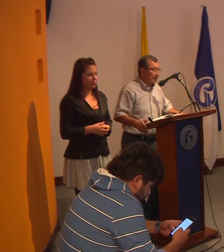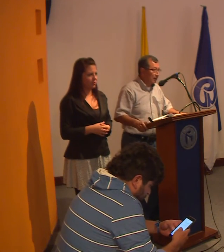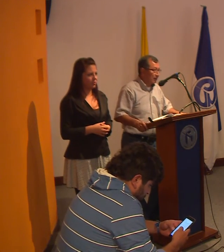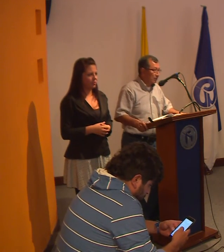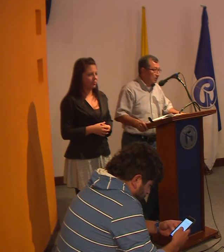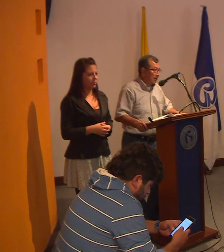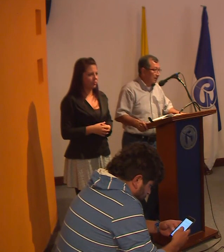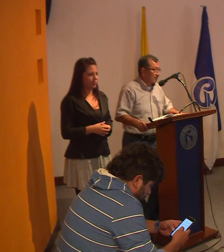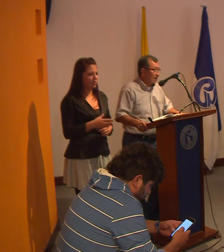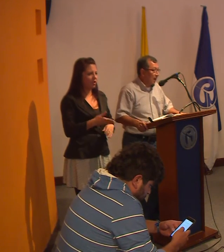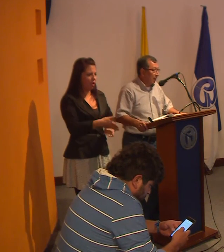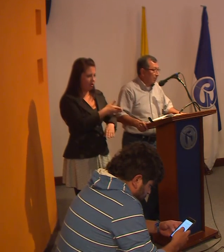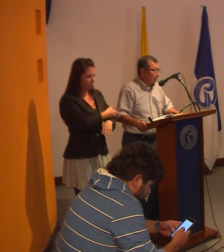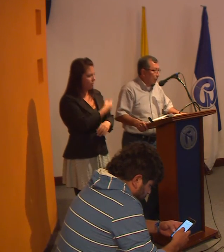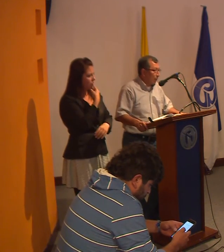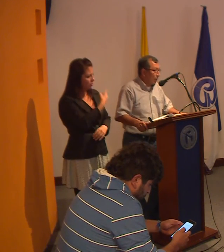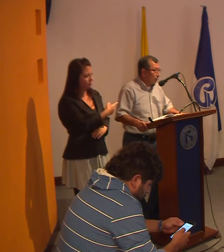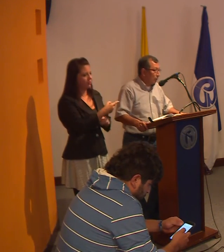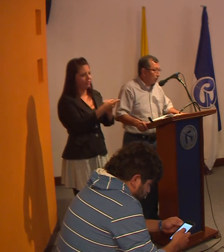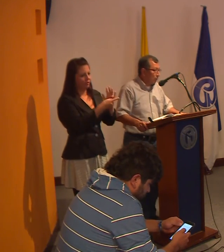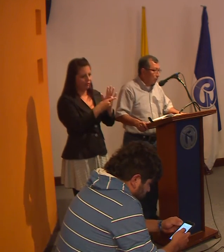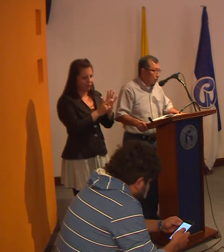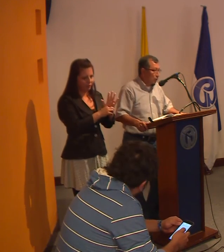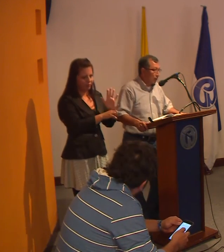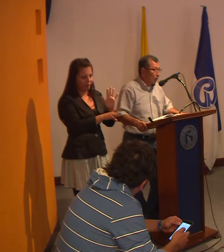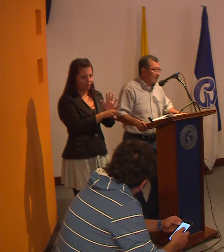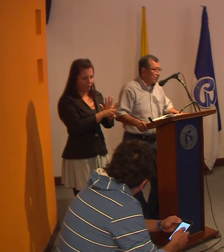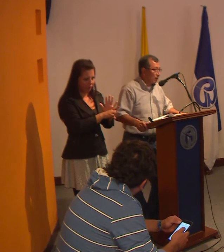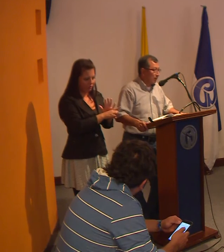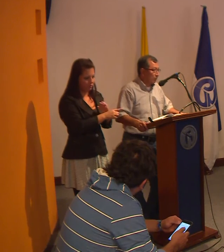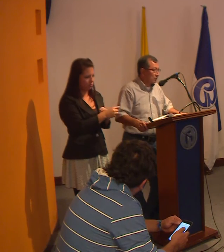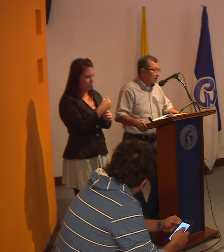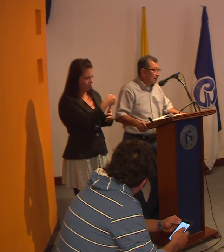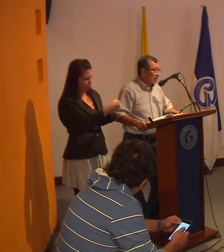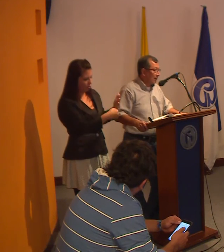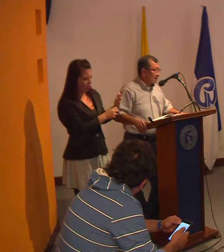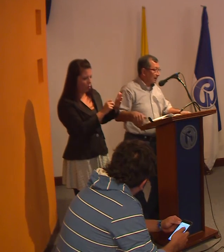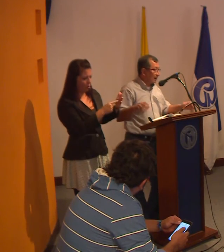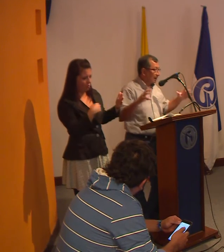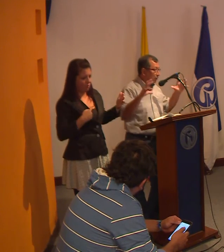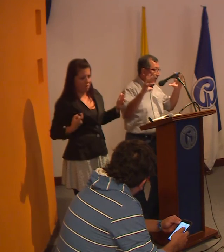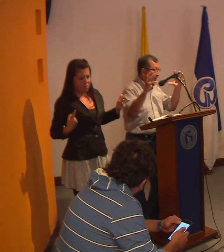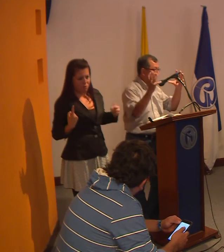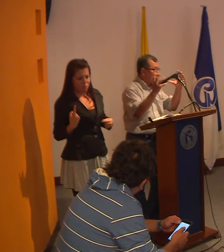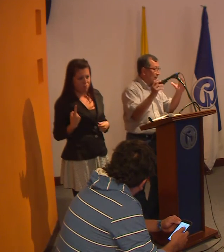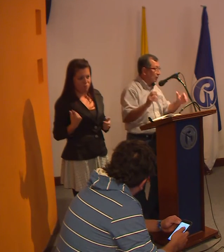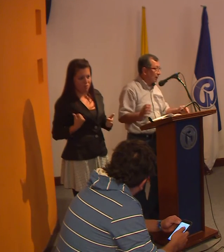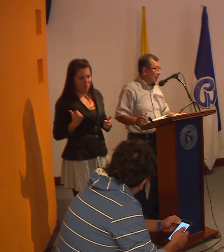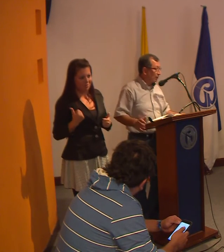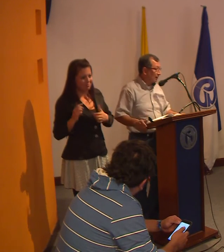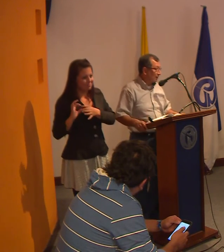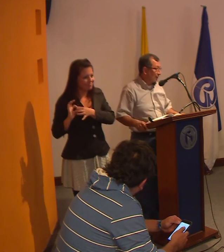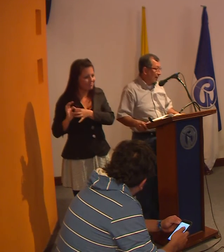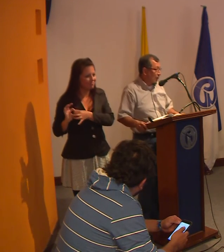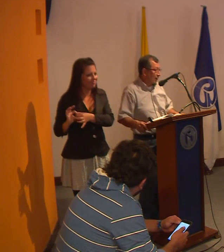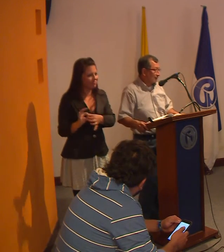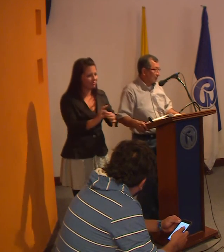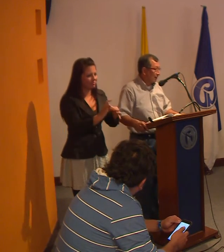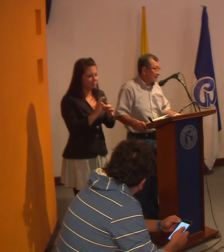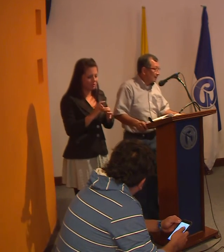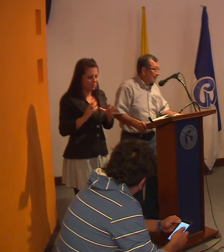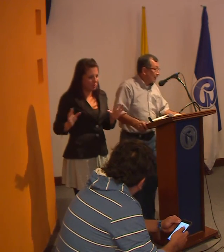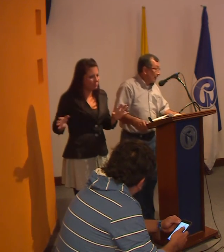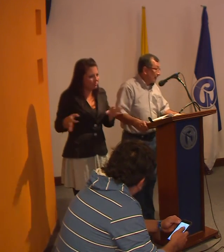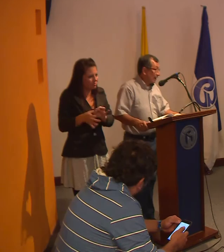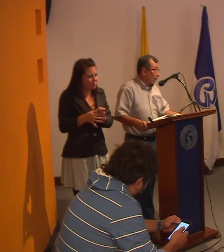una serie de decretos y leyes. A mí me preocupa uno mucho que no mencionamos, y es aquel de la unificación de toda la normatividad